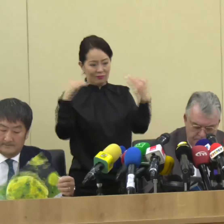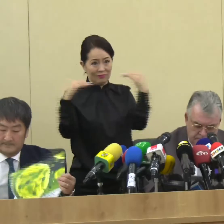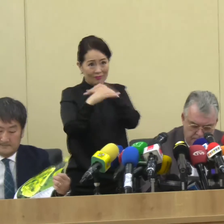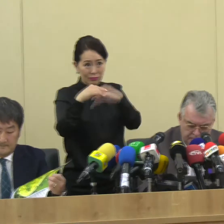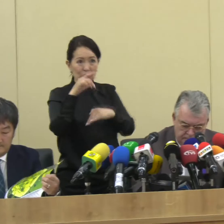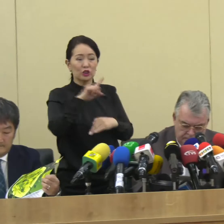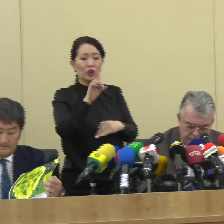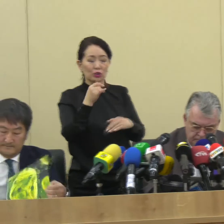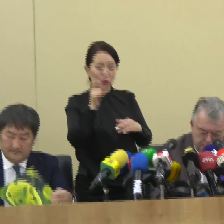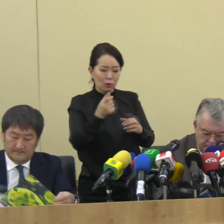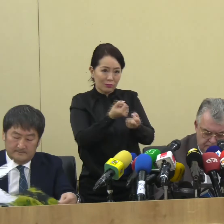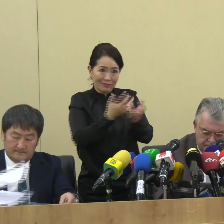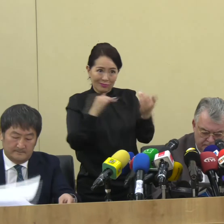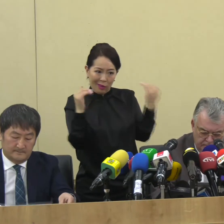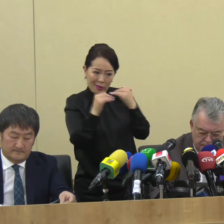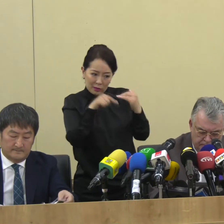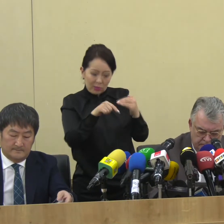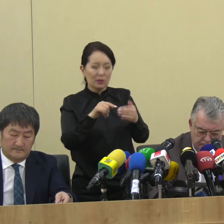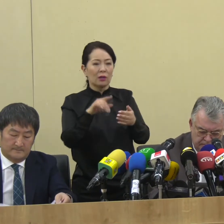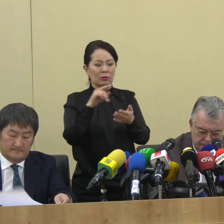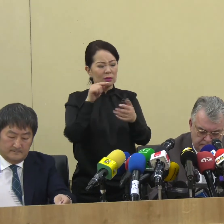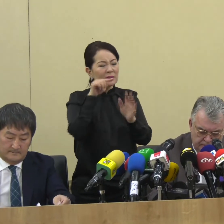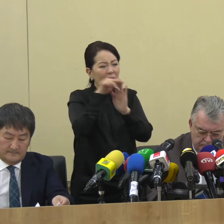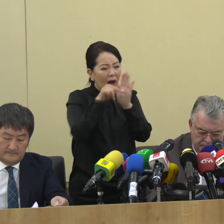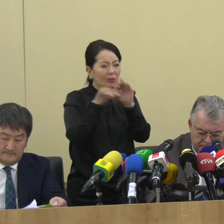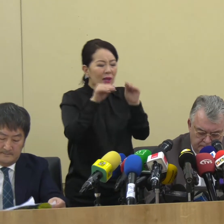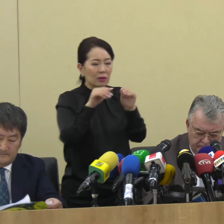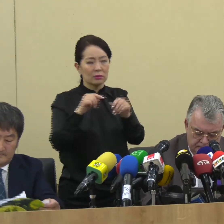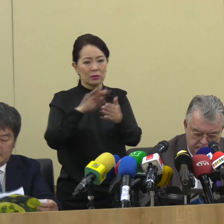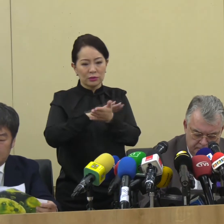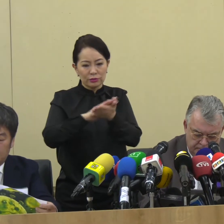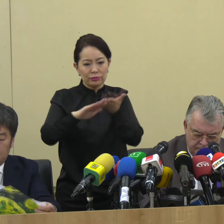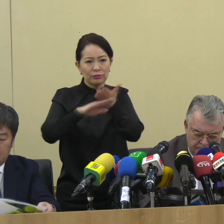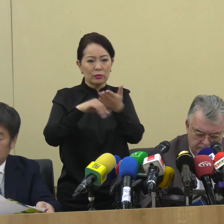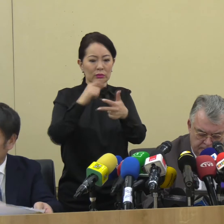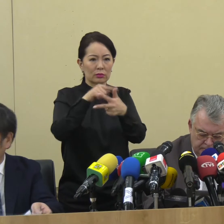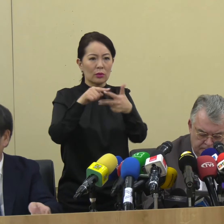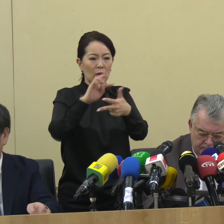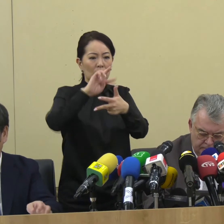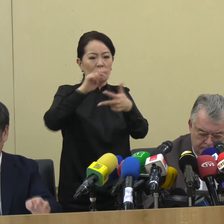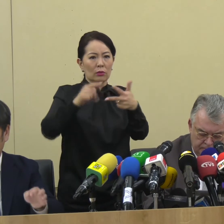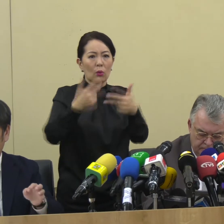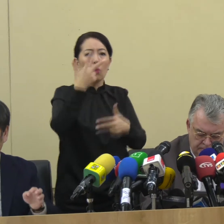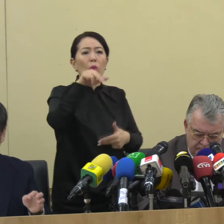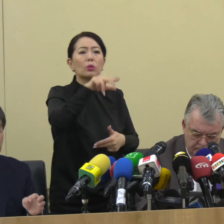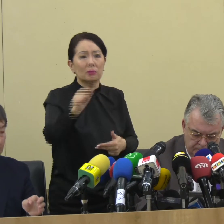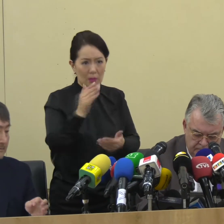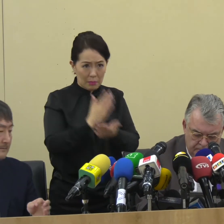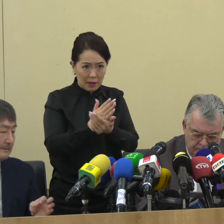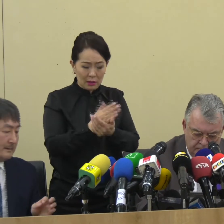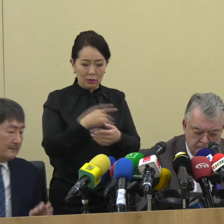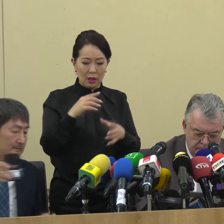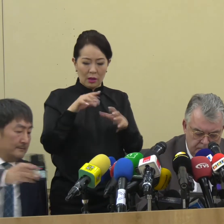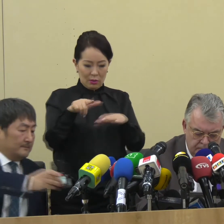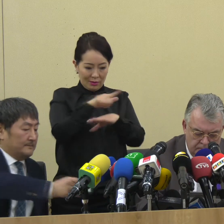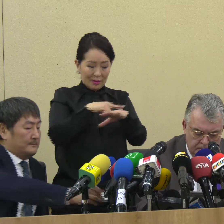мэндийн байгууллагаас 3 дахь удаага бас шинжилээд байна. Тэрэн дээр бол тархалт идэвхтэй явагдаж байгаа улс орнууд болох улс